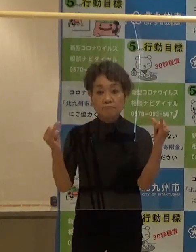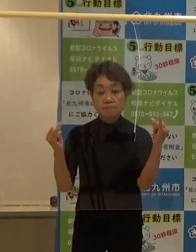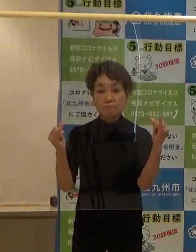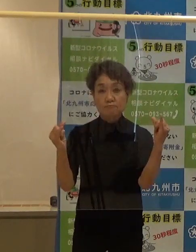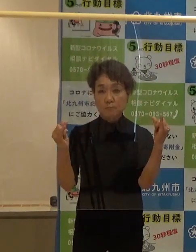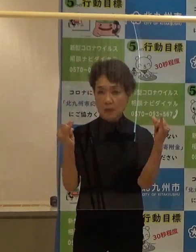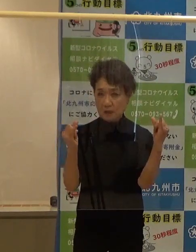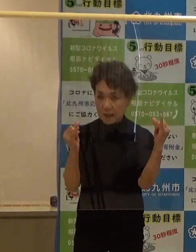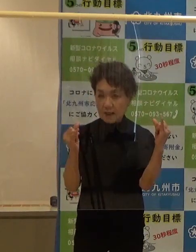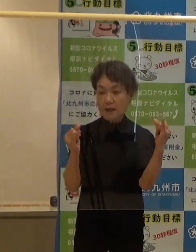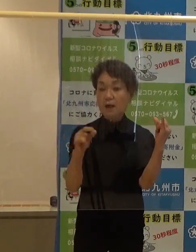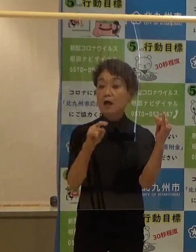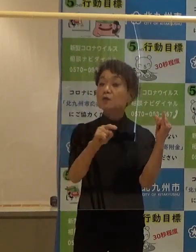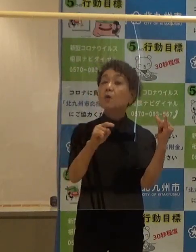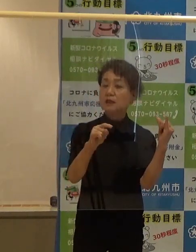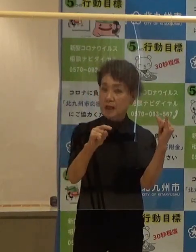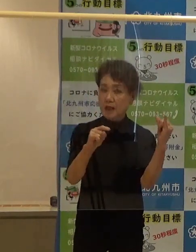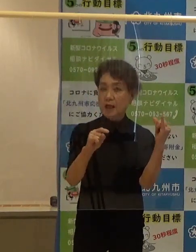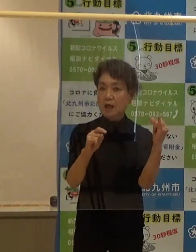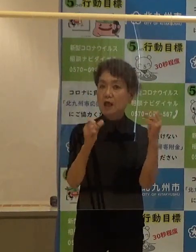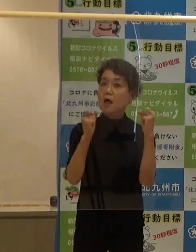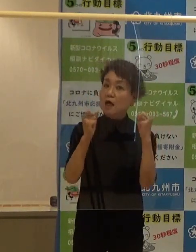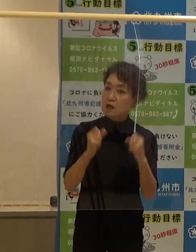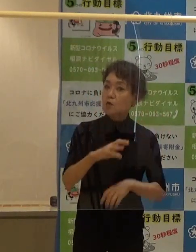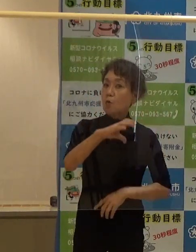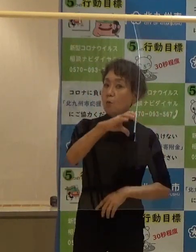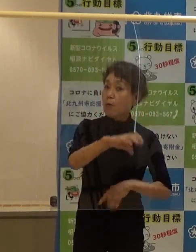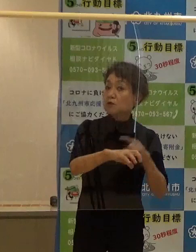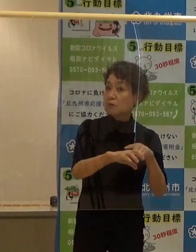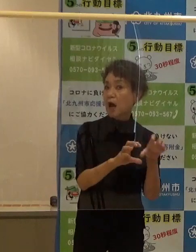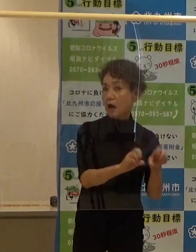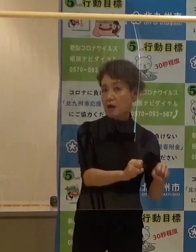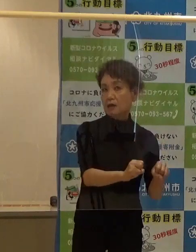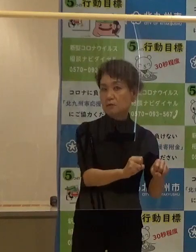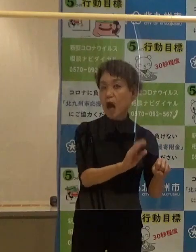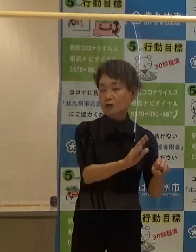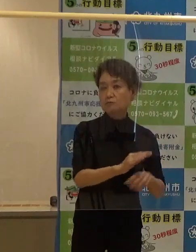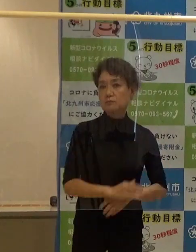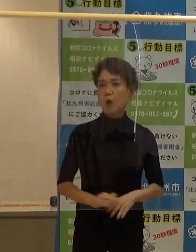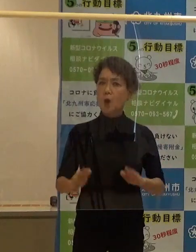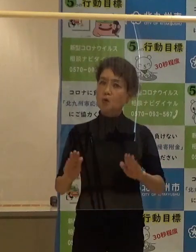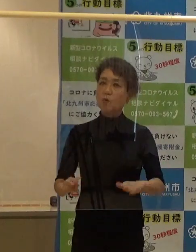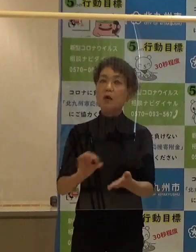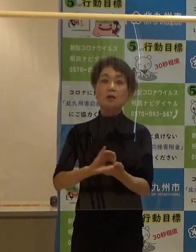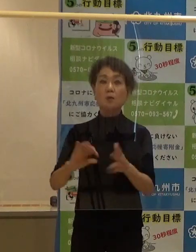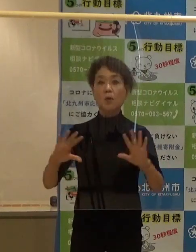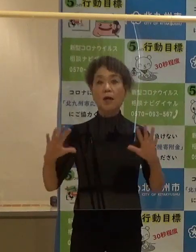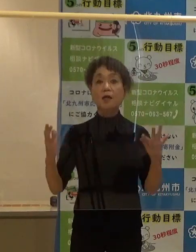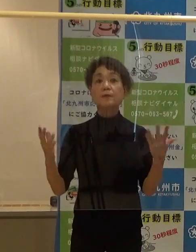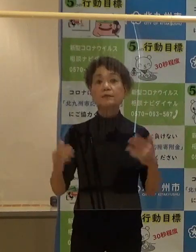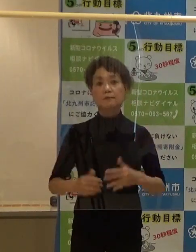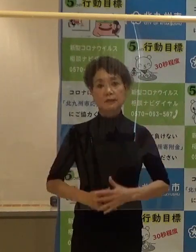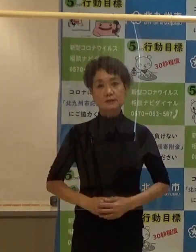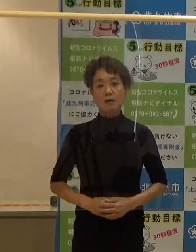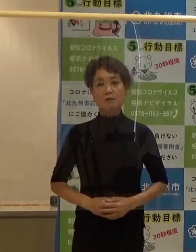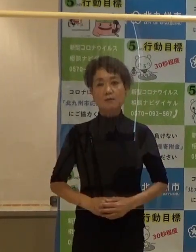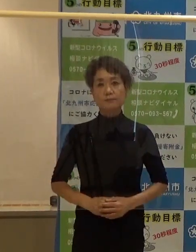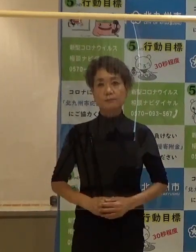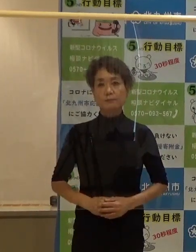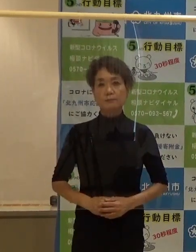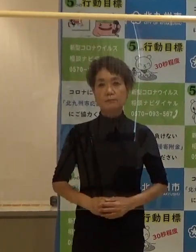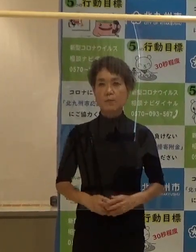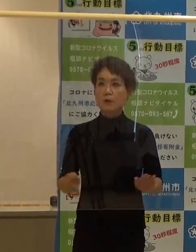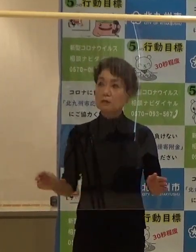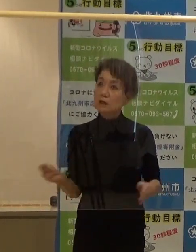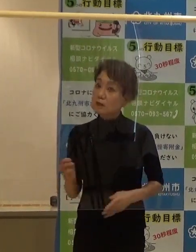がそこで時間を過ごす場所というのは確保しておりましたが、今回はご利用がなかったように、直